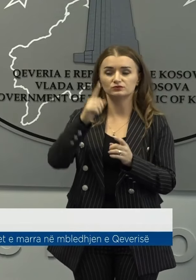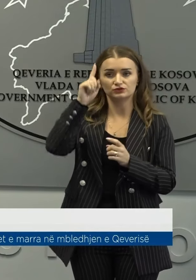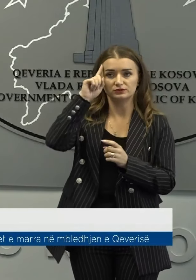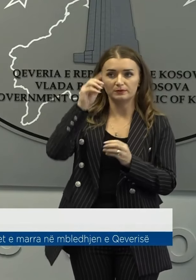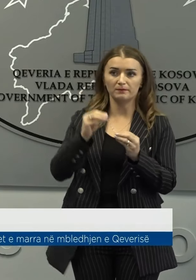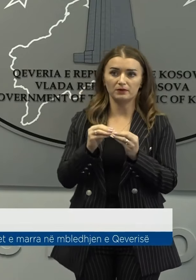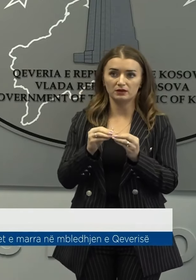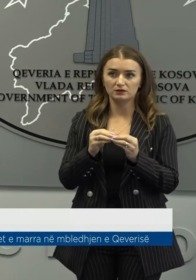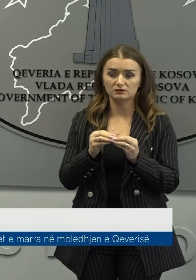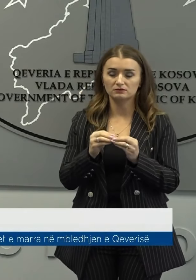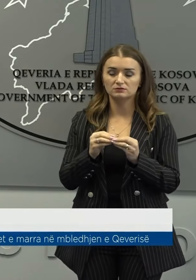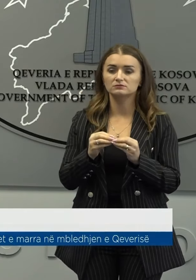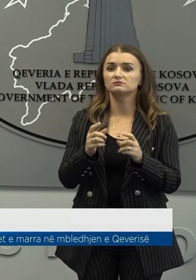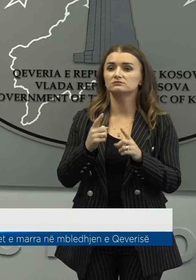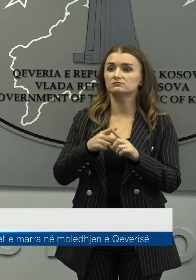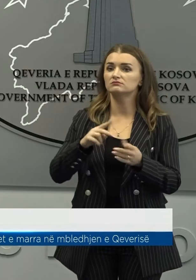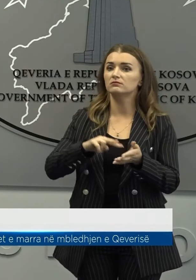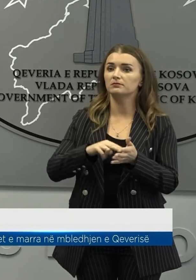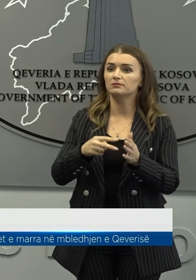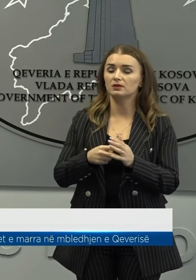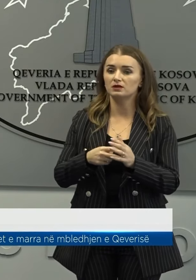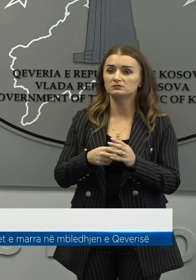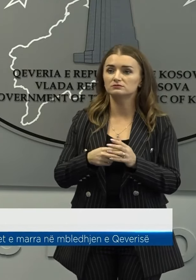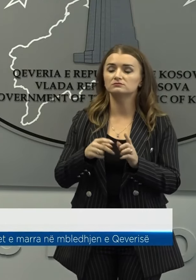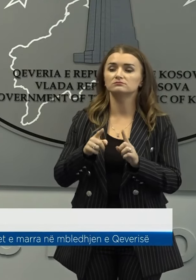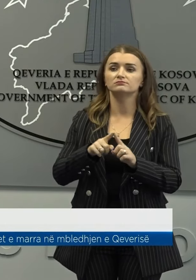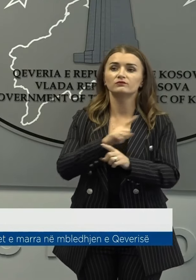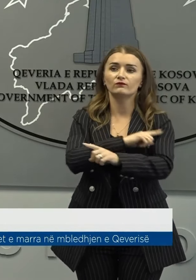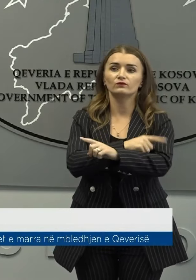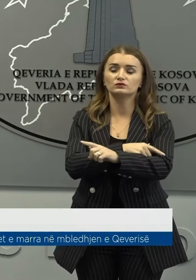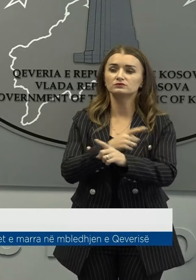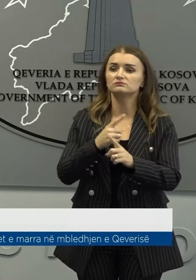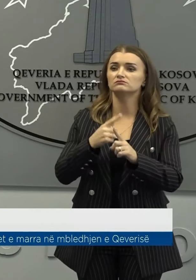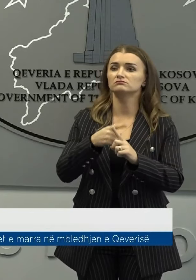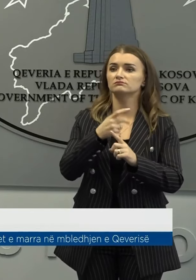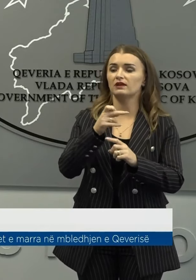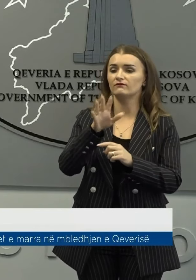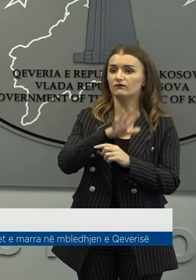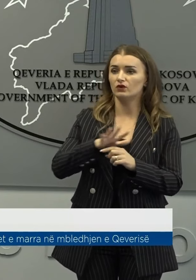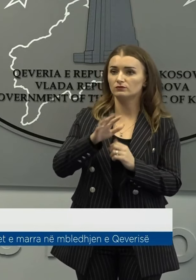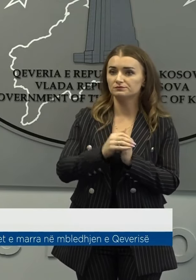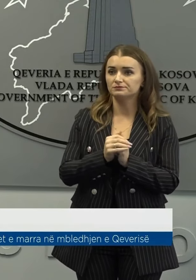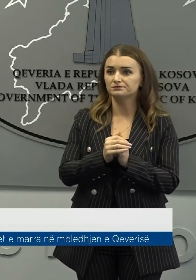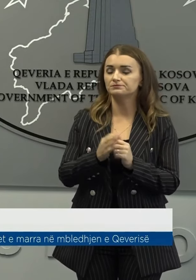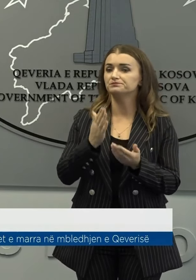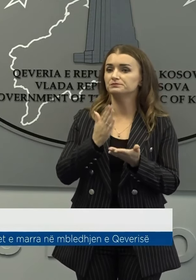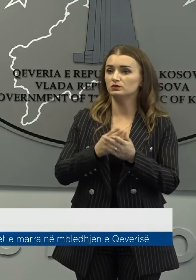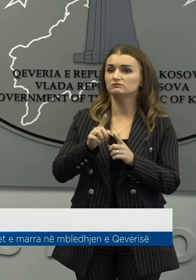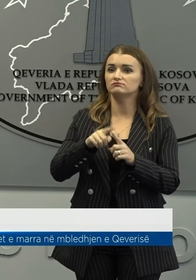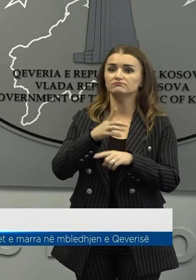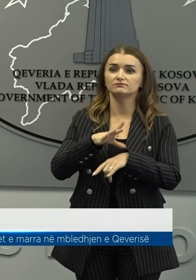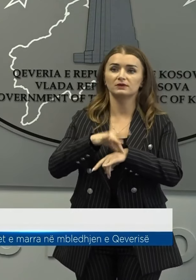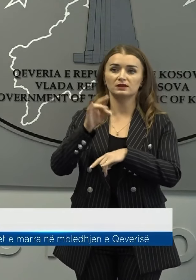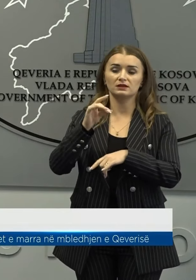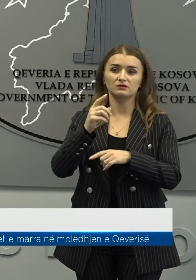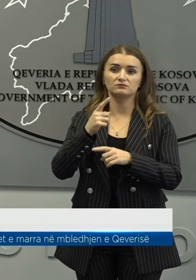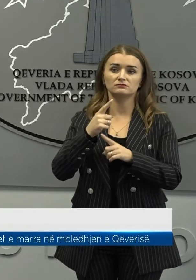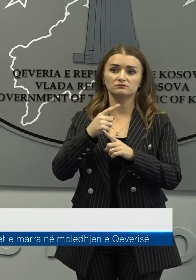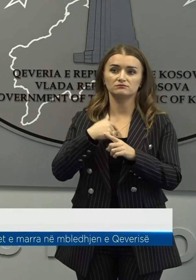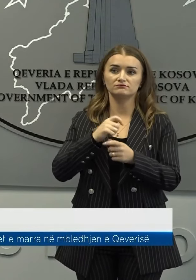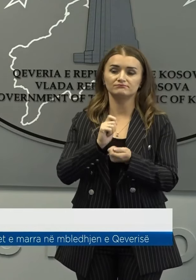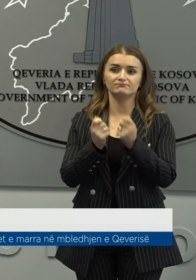rritjes, planit për reforma dhe rritje të bashkimit evropian, idejës e cila është bërë projekt dhe do të